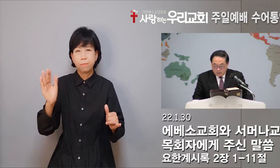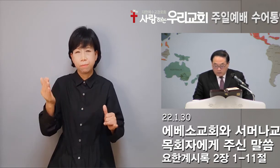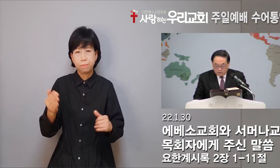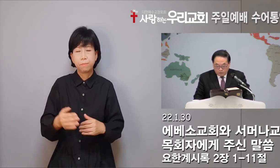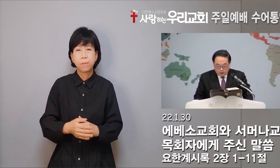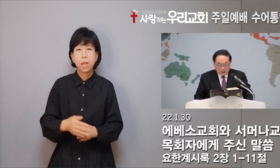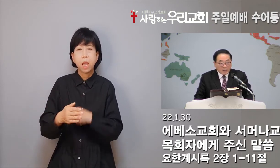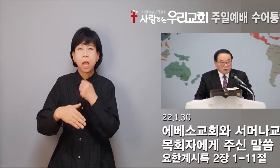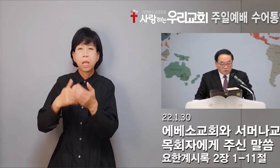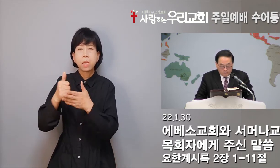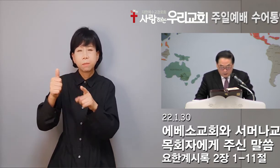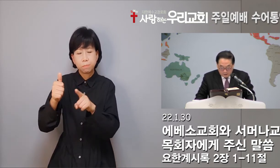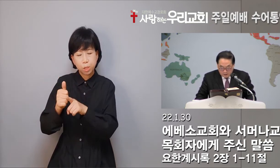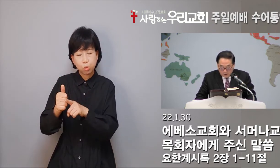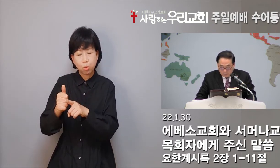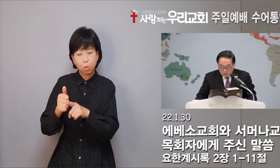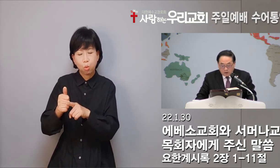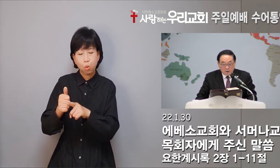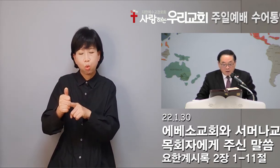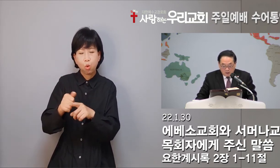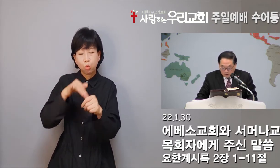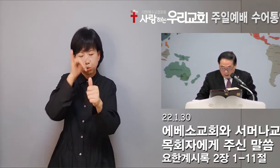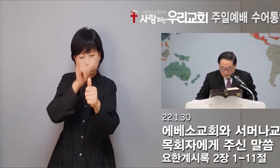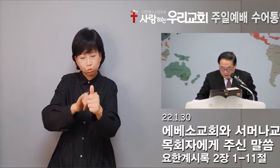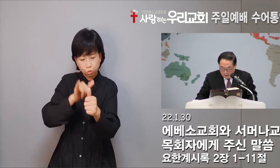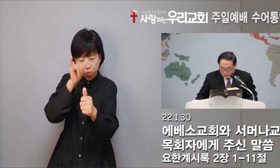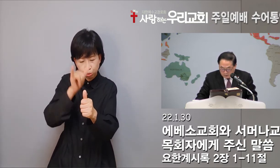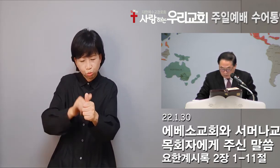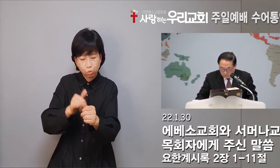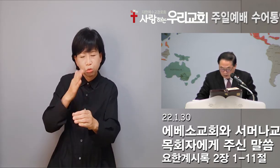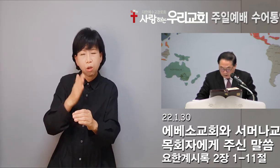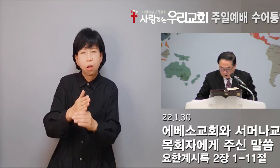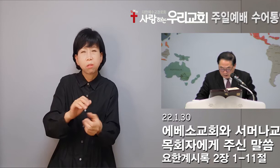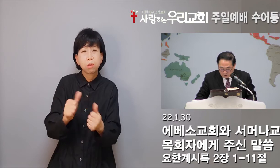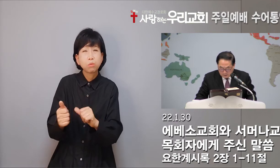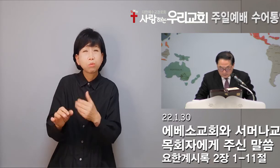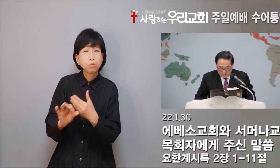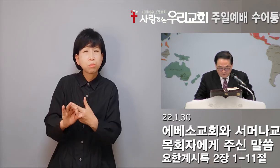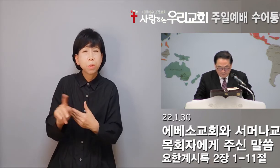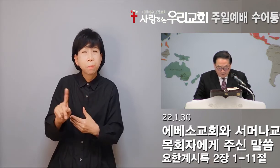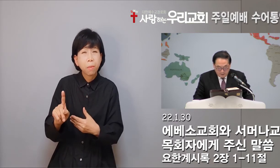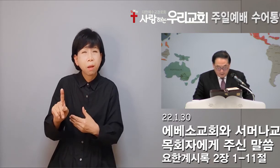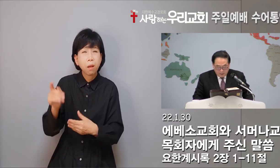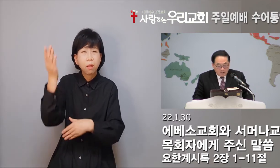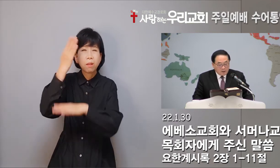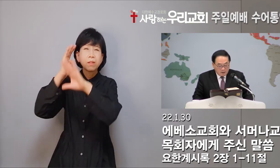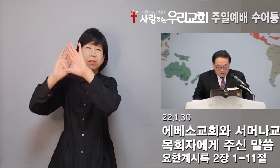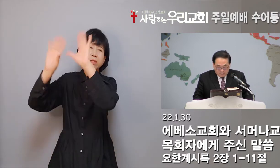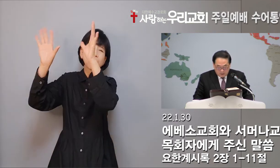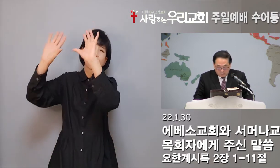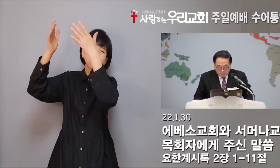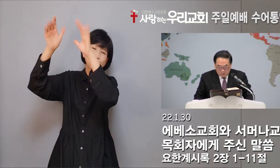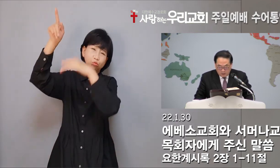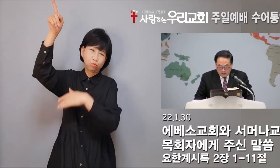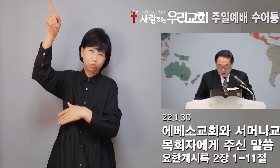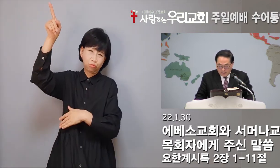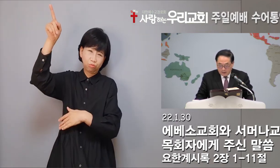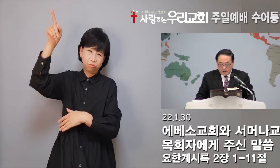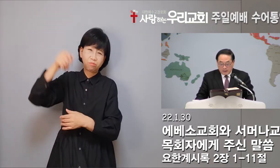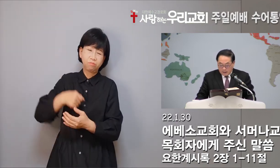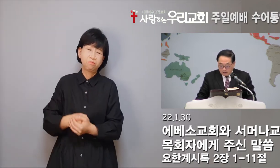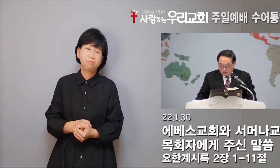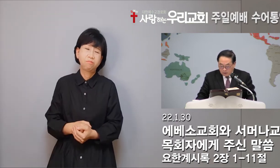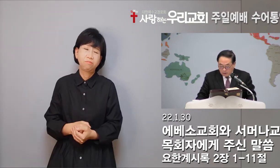하나님을 믿고 충성하다가 죽으면 우리는 영광의 한 천국에 들어갈 것입니다. 2022년 올 한